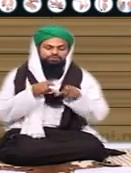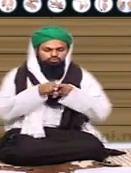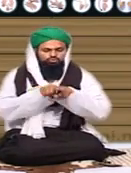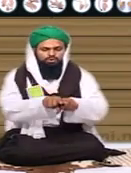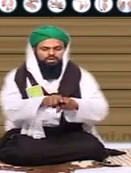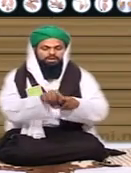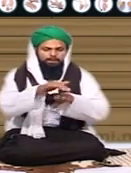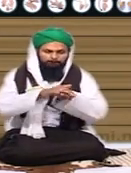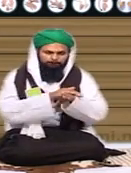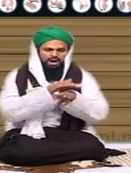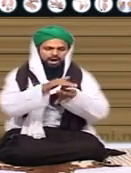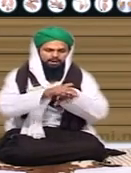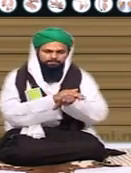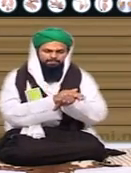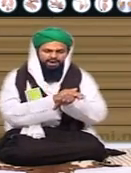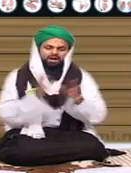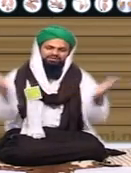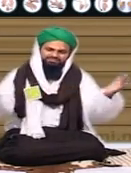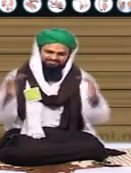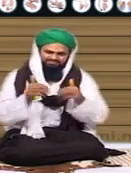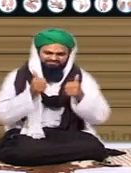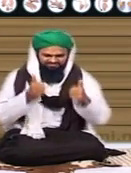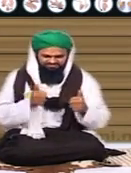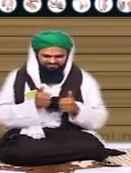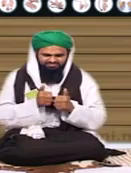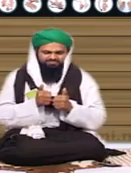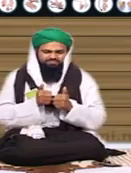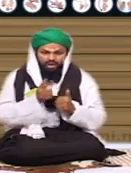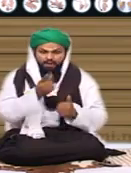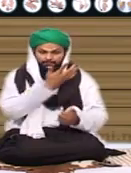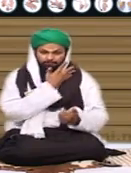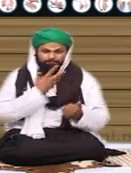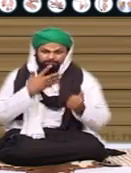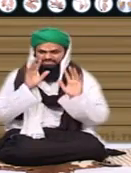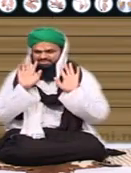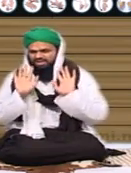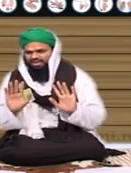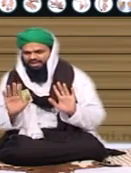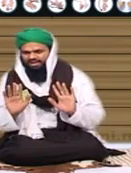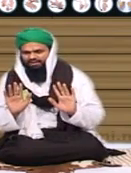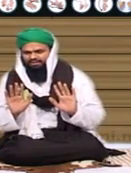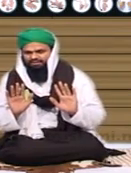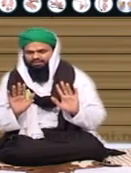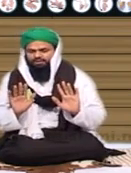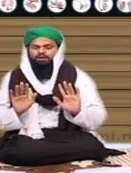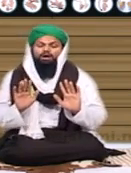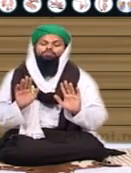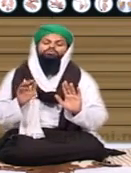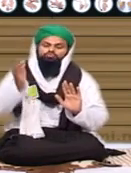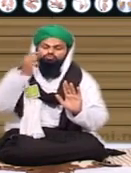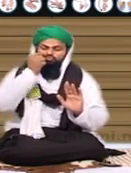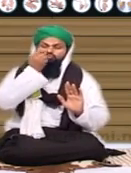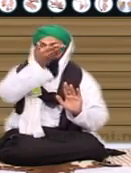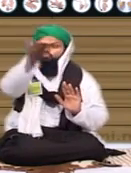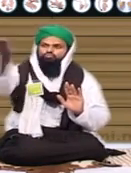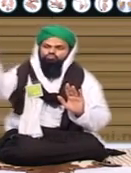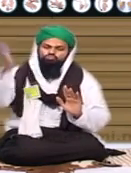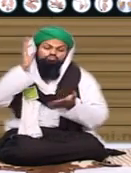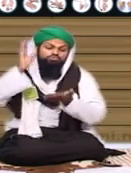کی محبت یہاں کھینچ لائی. تو آپ یہاں آنا پسند کرتے ہیں الحمدللہ. تو اپنے دوسرے بھائیوں کے لیے یہ بات